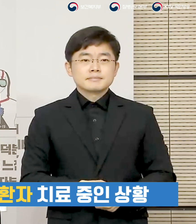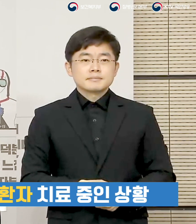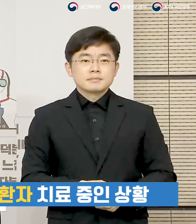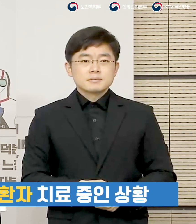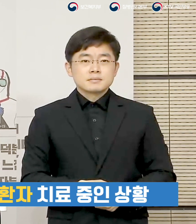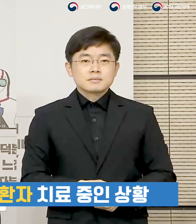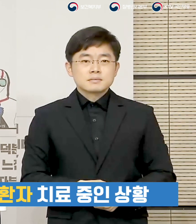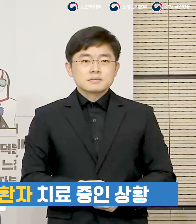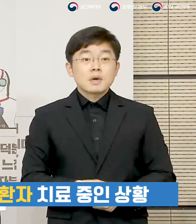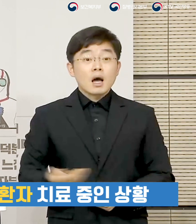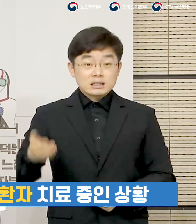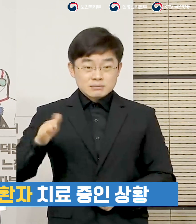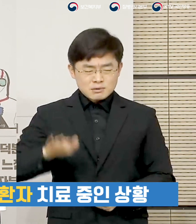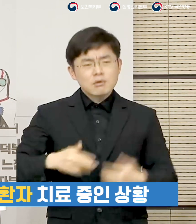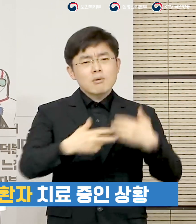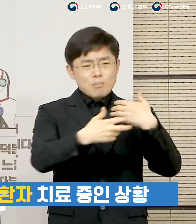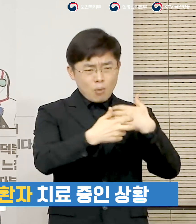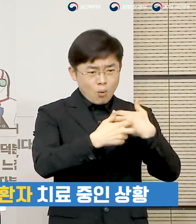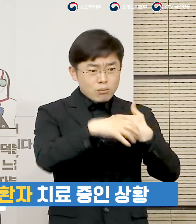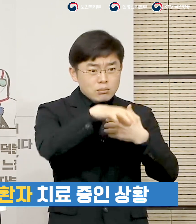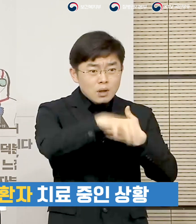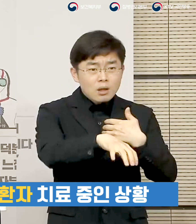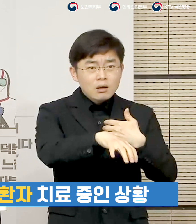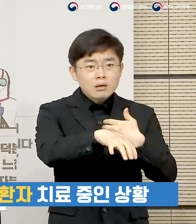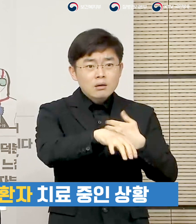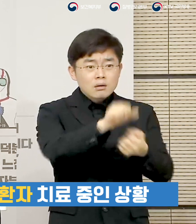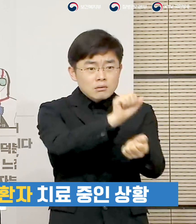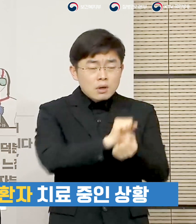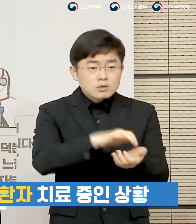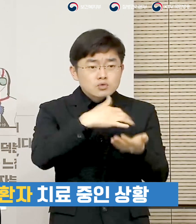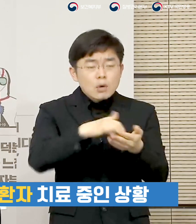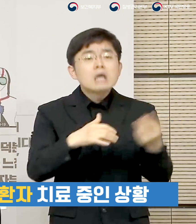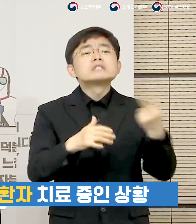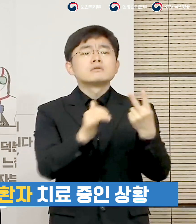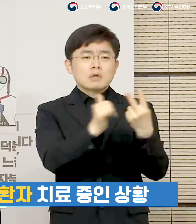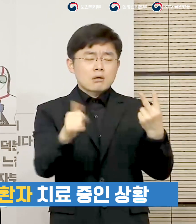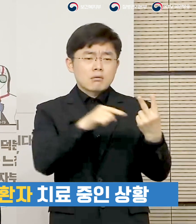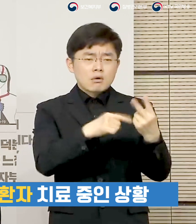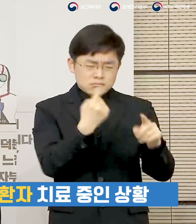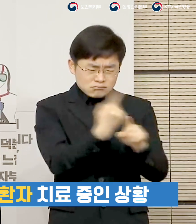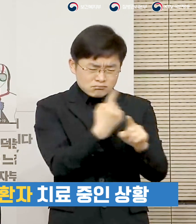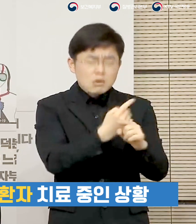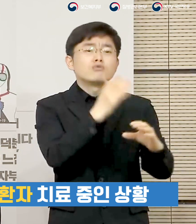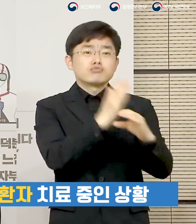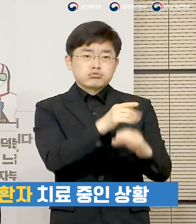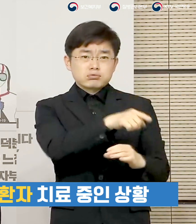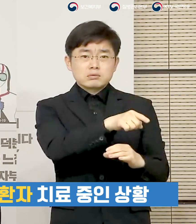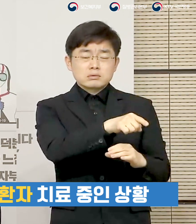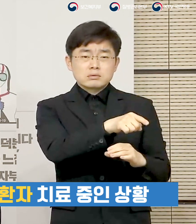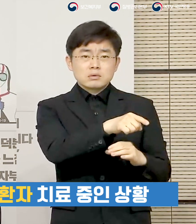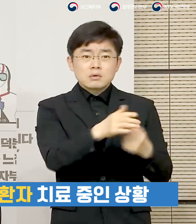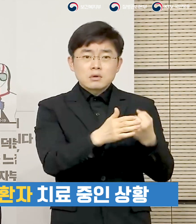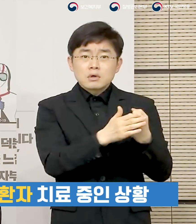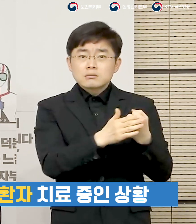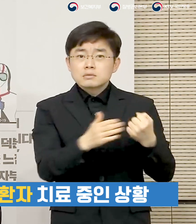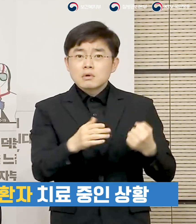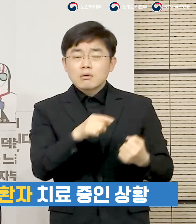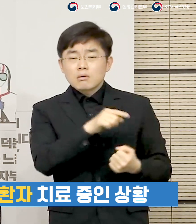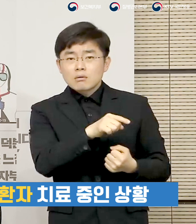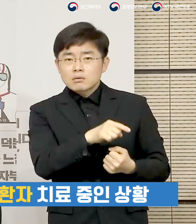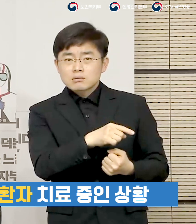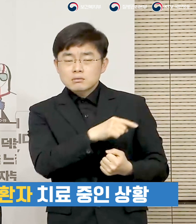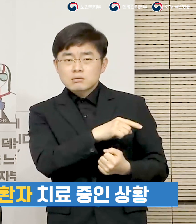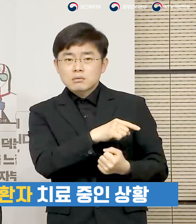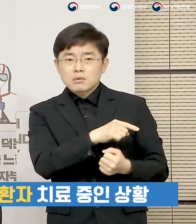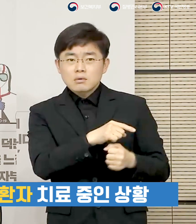하지만 여전히 병원 등에서는 2,000명 이상의 확진 환자들이 현재 치료를 받고 있는 것이 또 하나의 엄중한 현실이기도